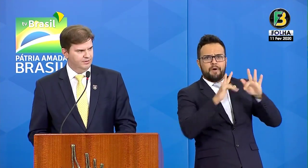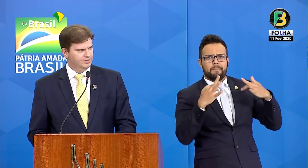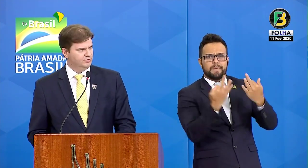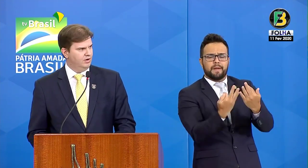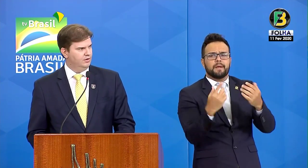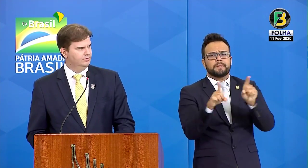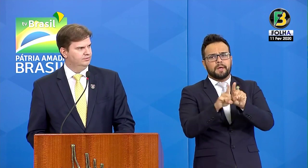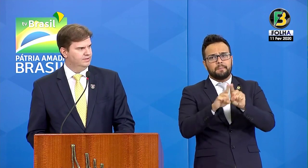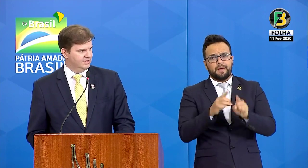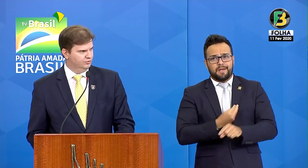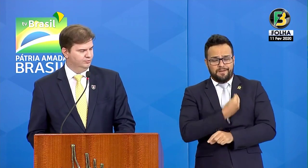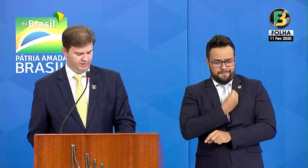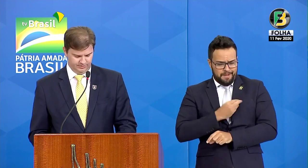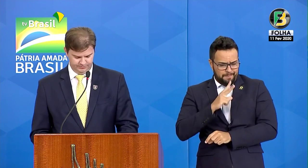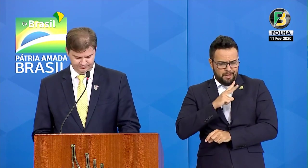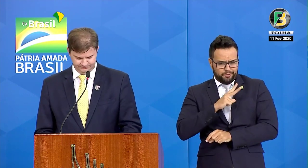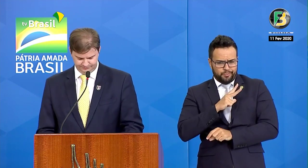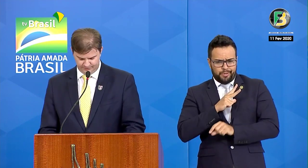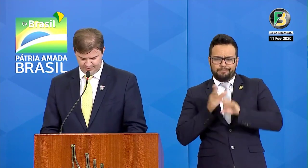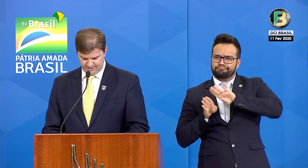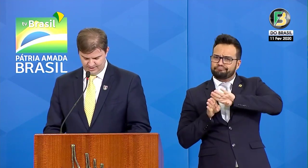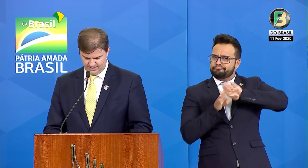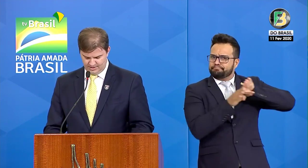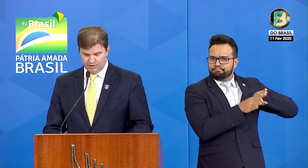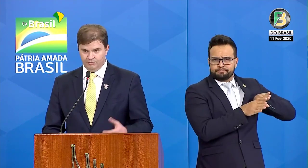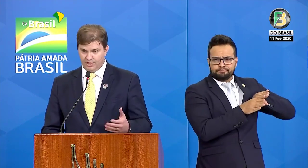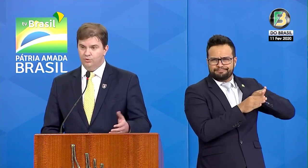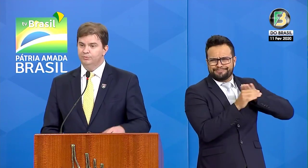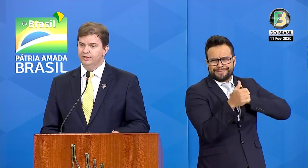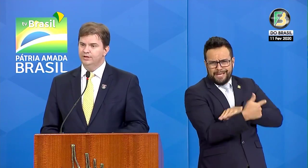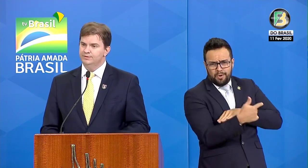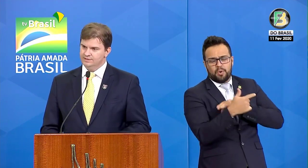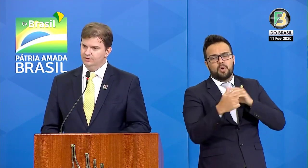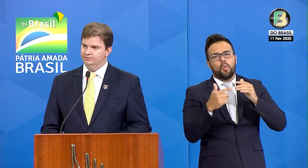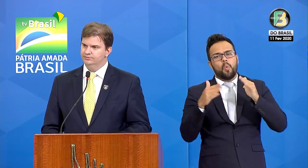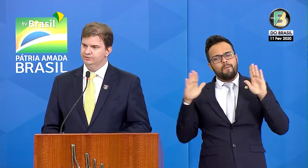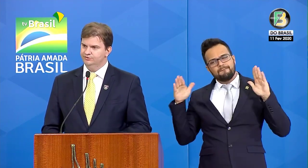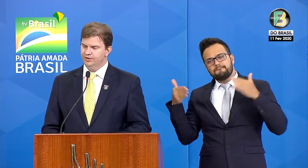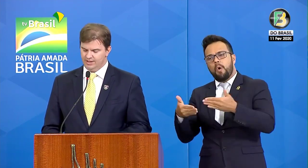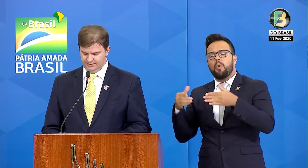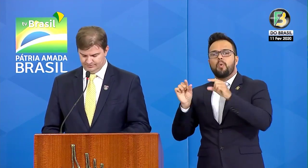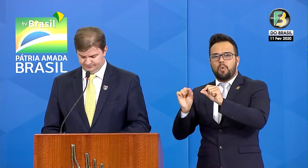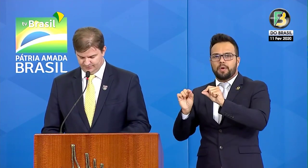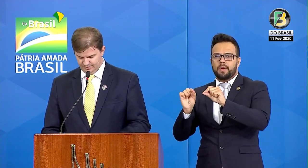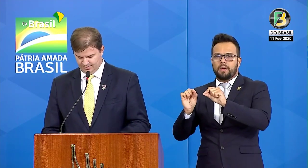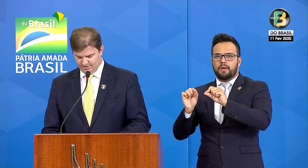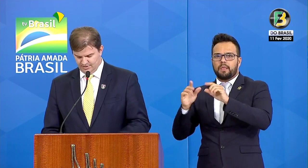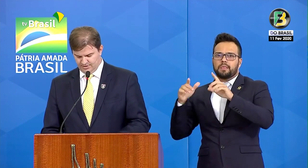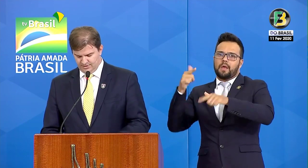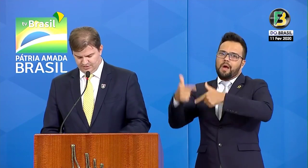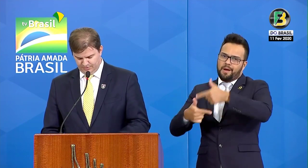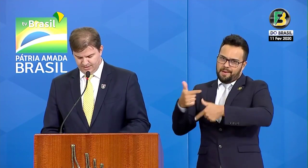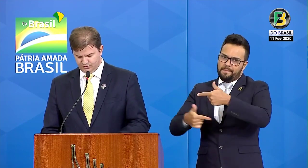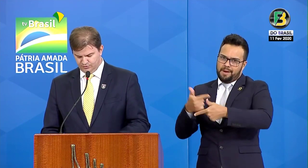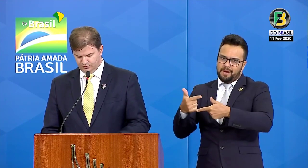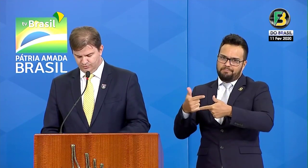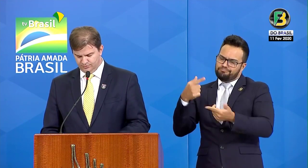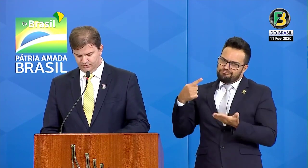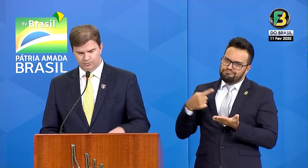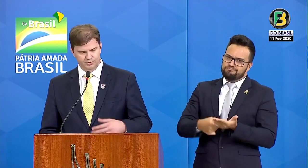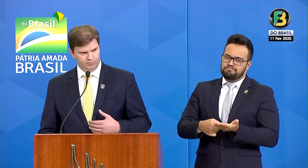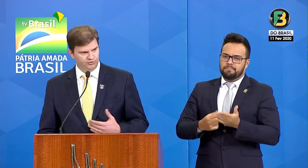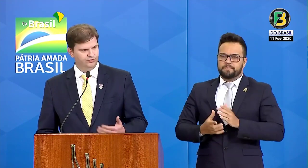e a vida pessoal em segundo plano, para cumprir a missão que foi dada.